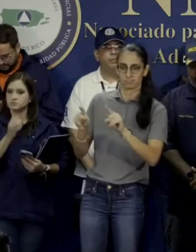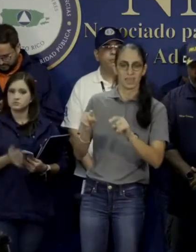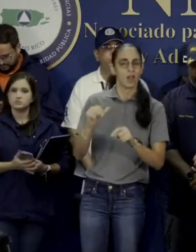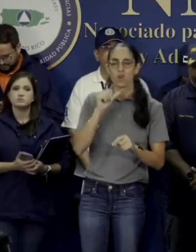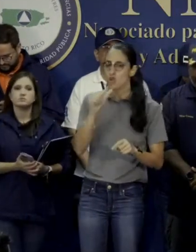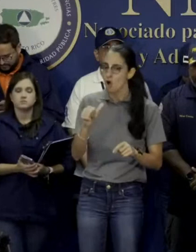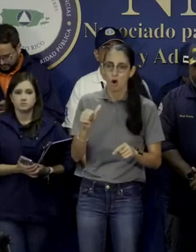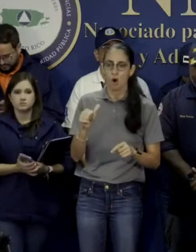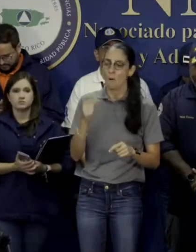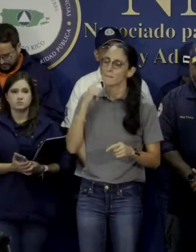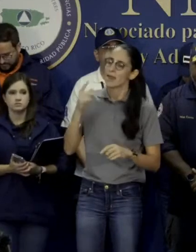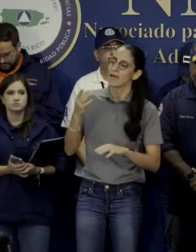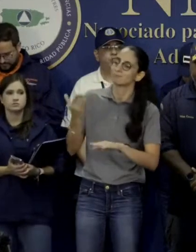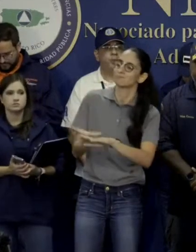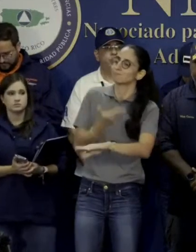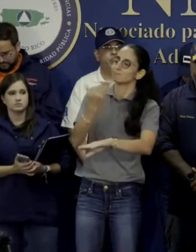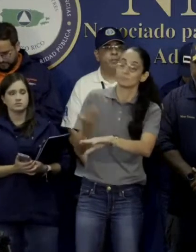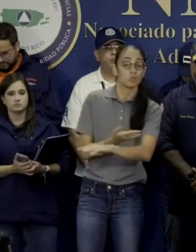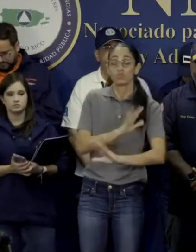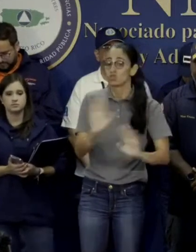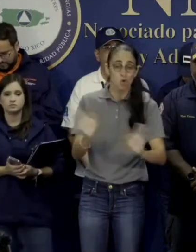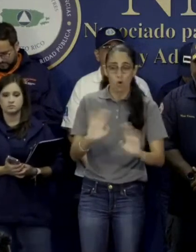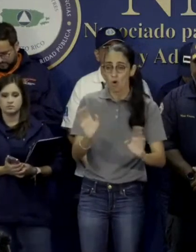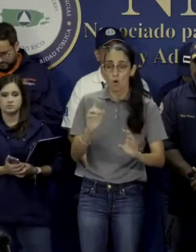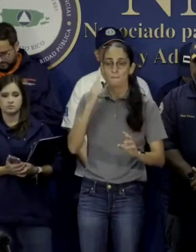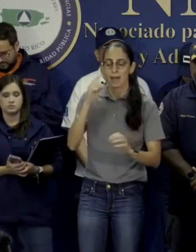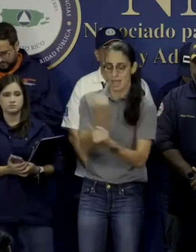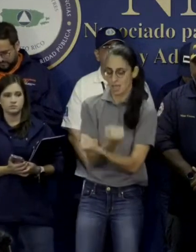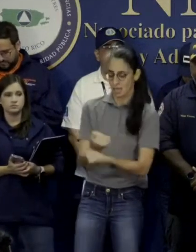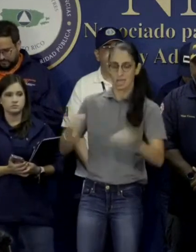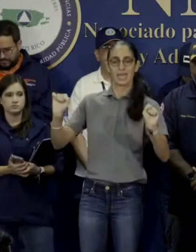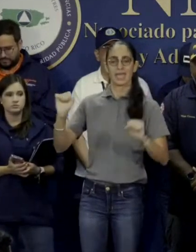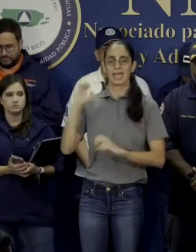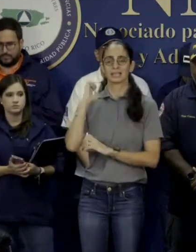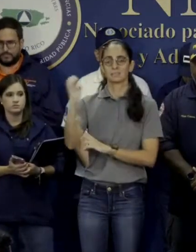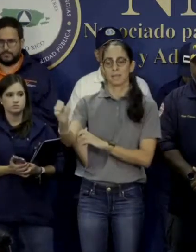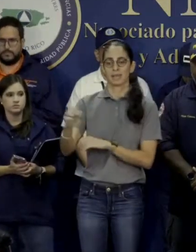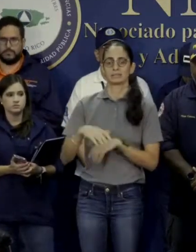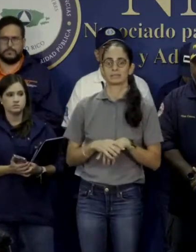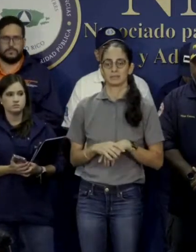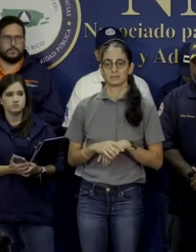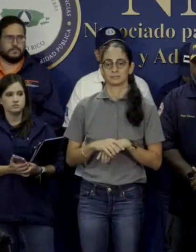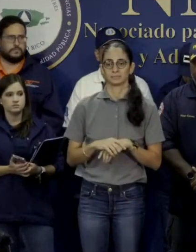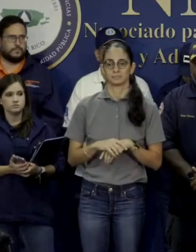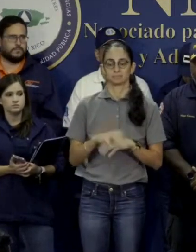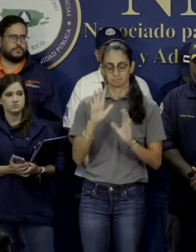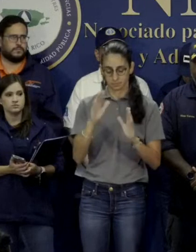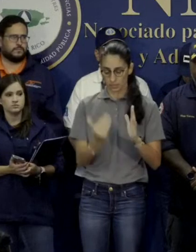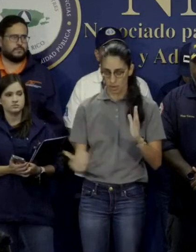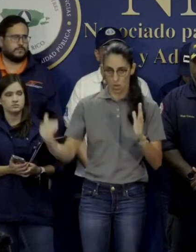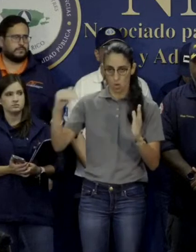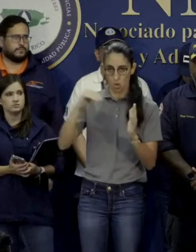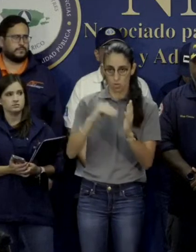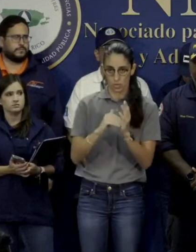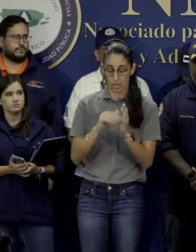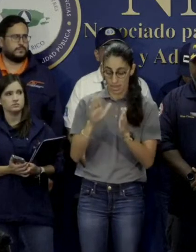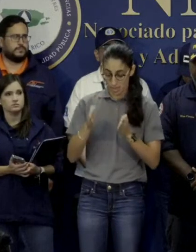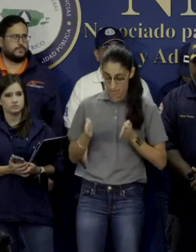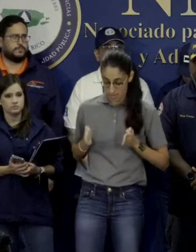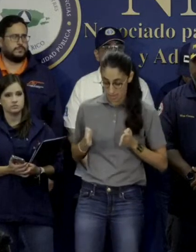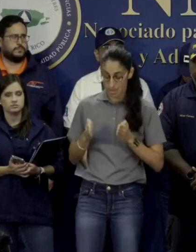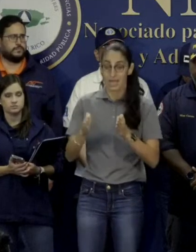de recuperación, estamos en la etapa de respuesta a la emergencia. Por eso es que, otra vez, esas vías tienen que